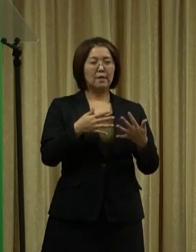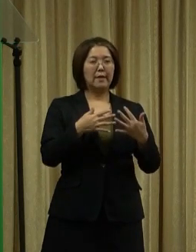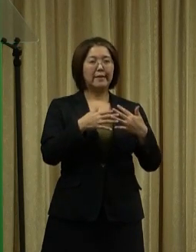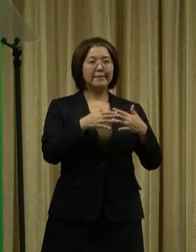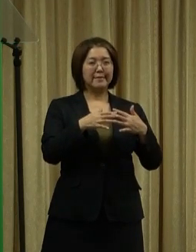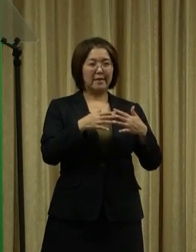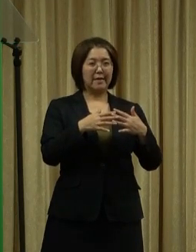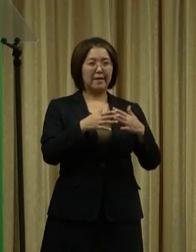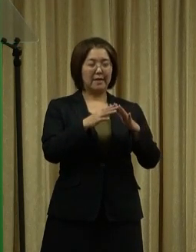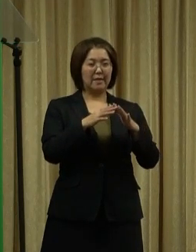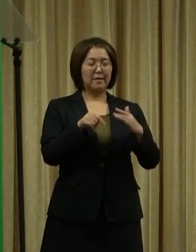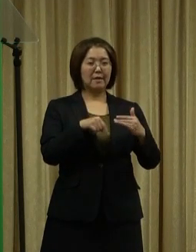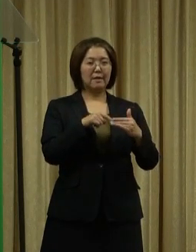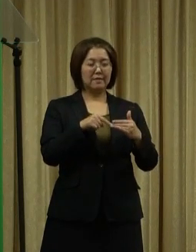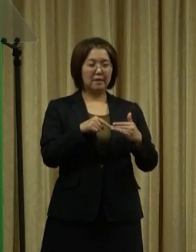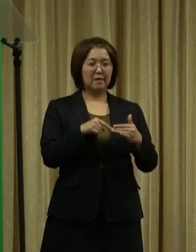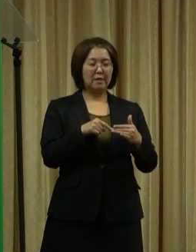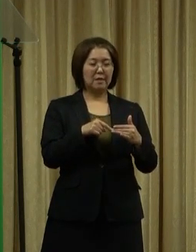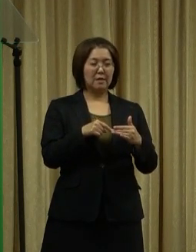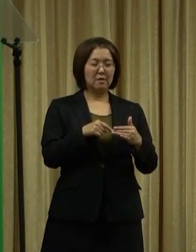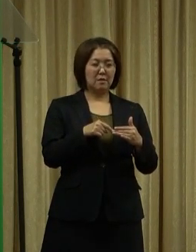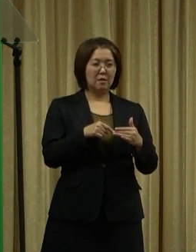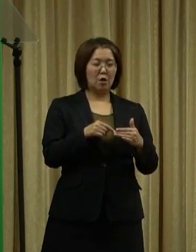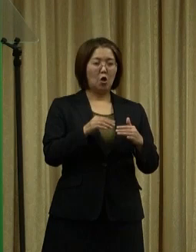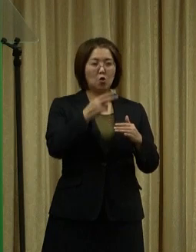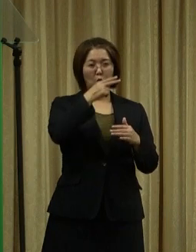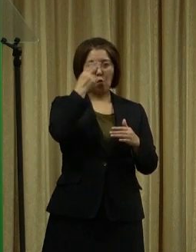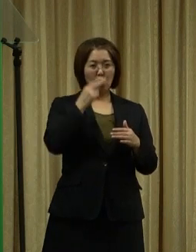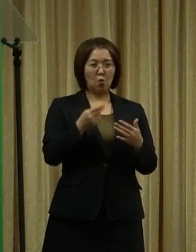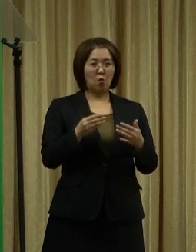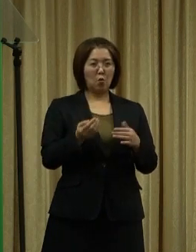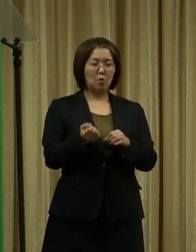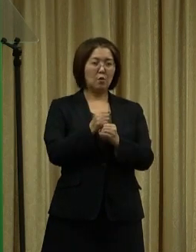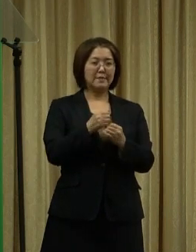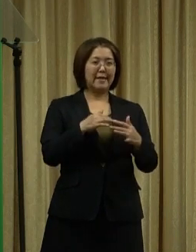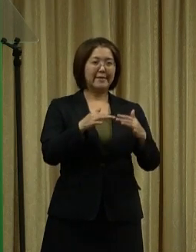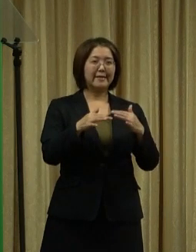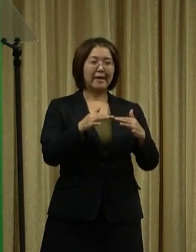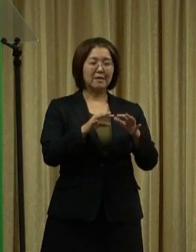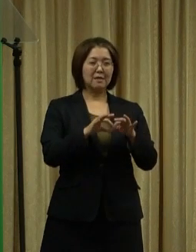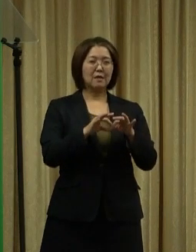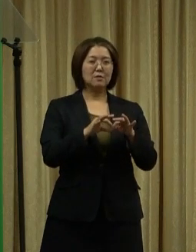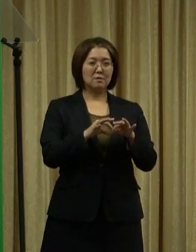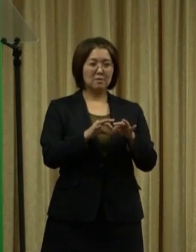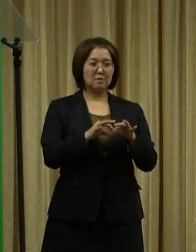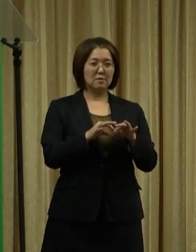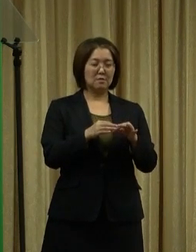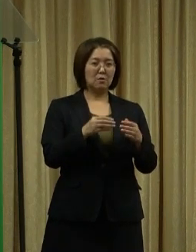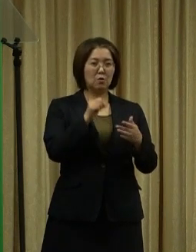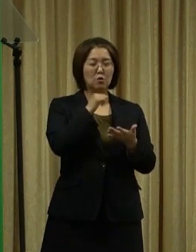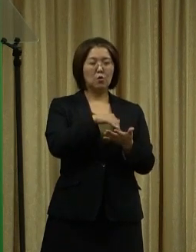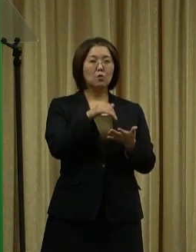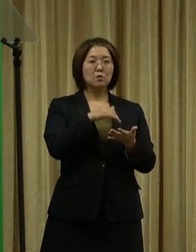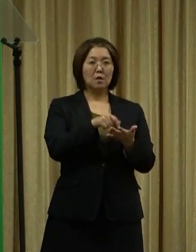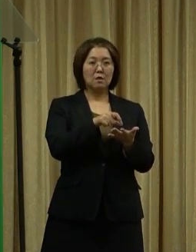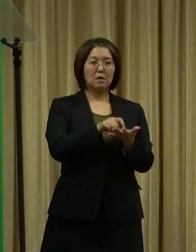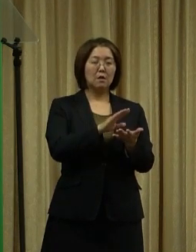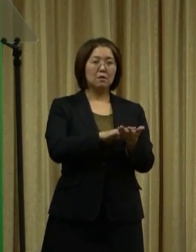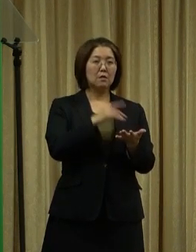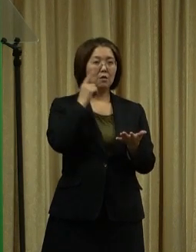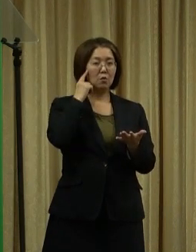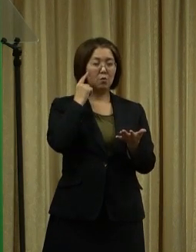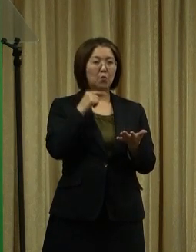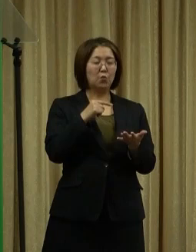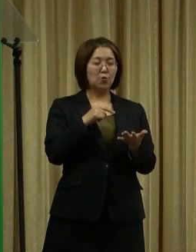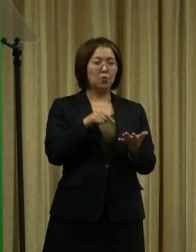で、まあ、あの次期高校再編に関する、まあ、含めた検討事業のところの予算計上があったと思うんですけれども、